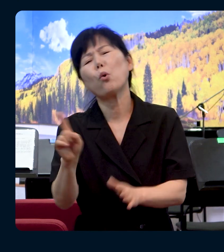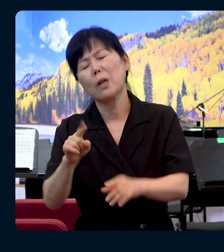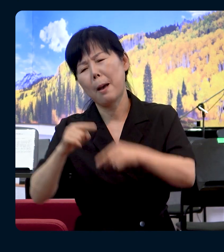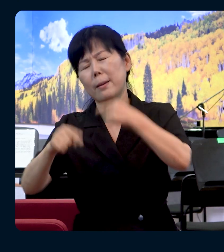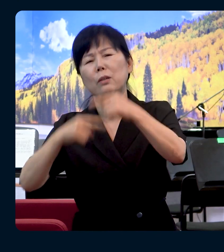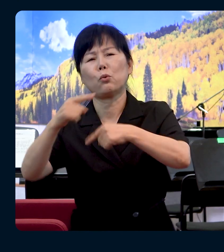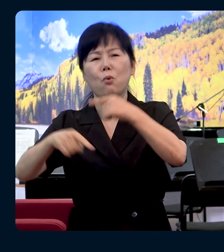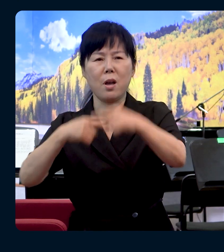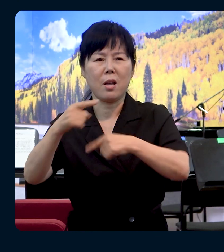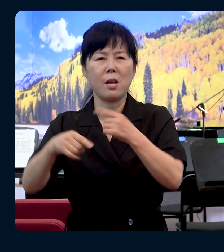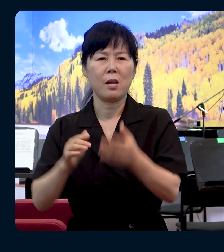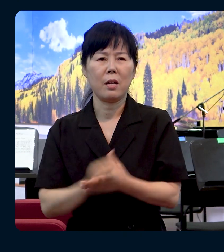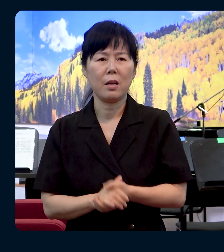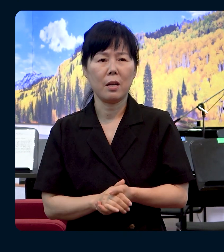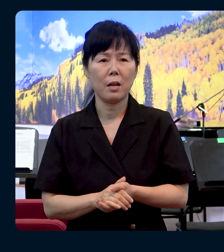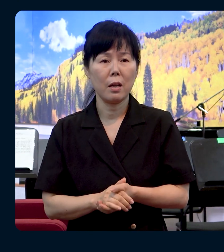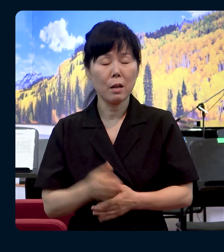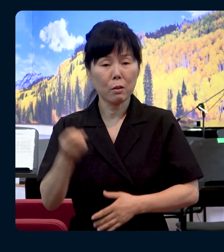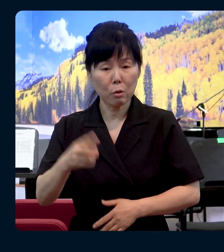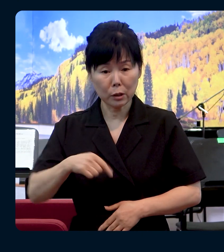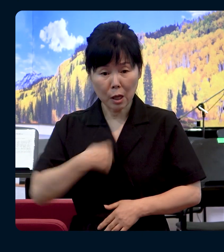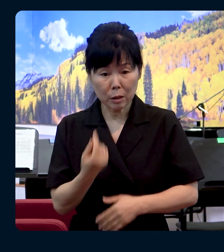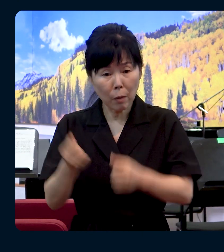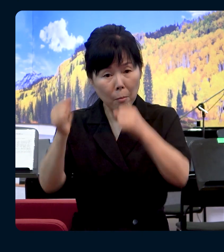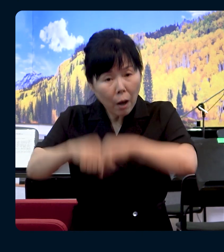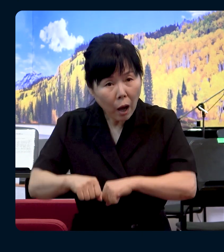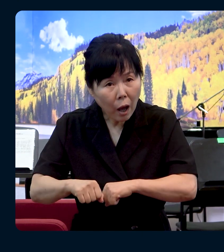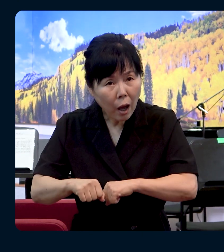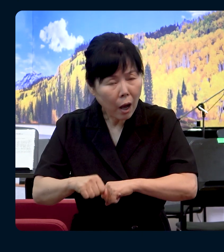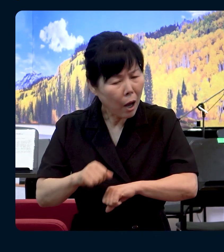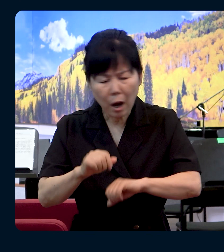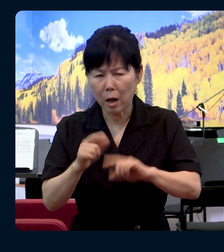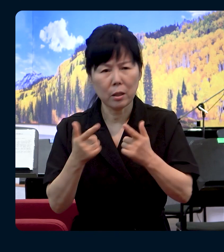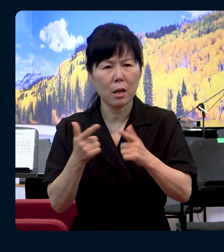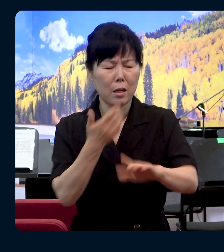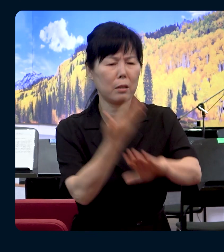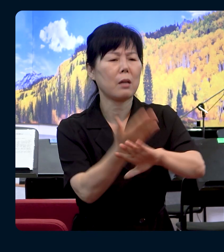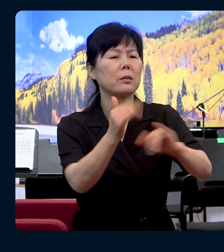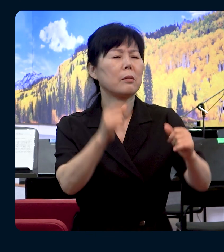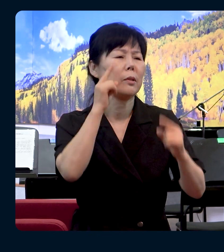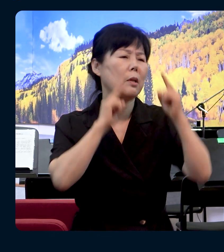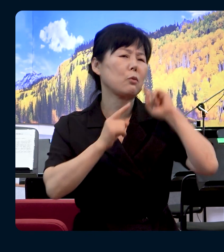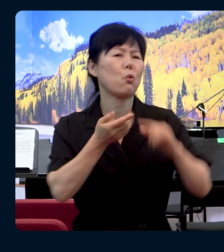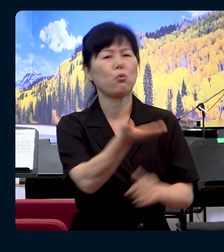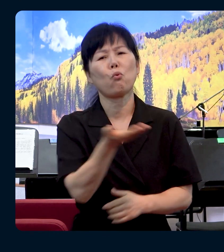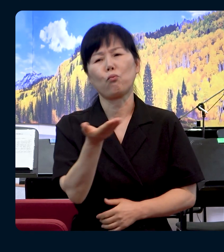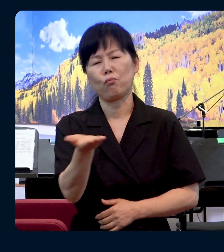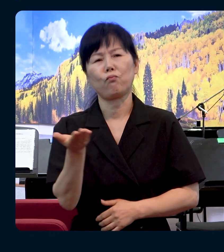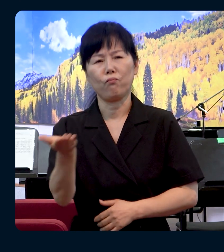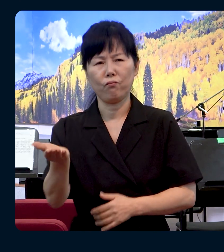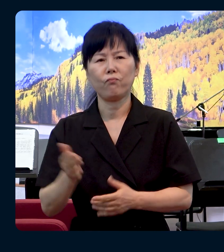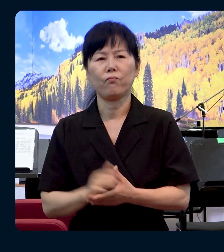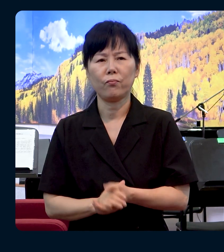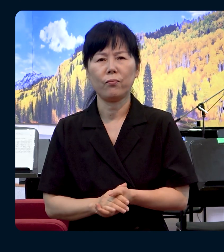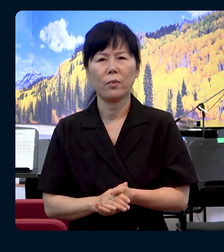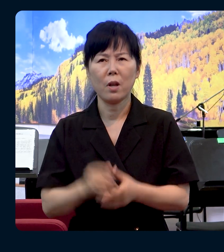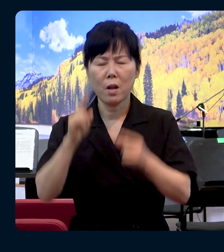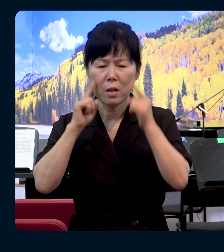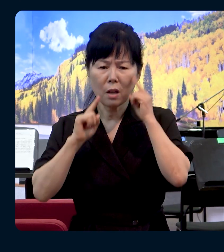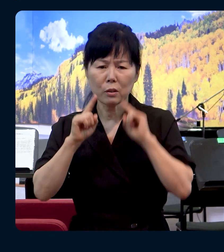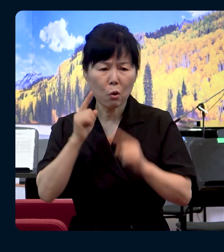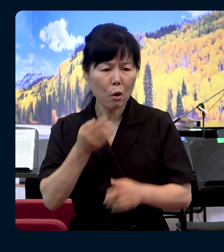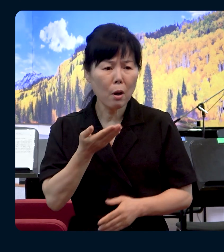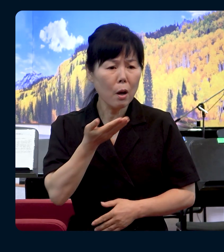근데 자기만 무너집니까? 다른 사람을 어마어마하게 상처를 주잖아요. 특히 정말 상처 줘서 안